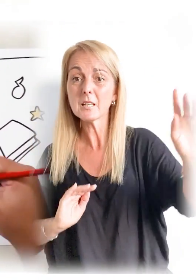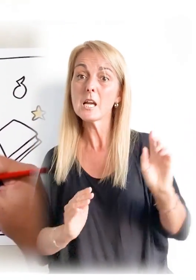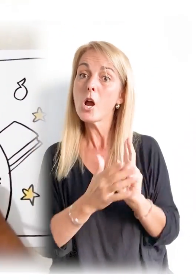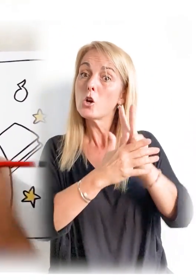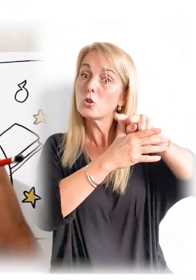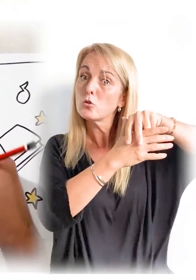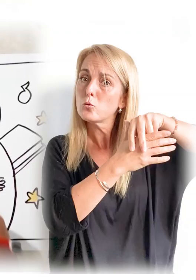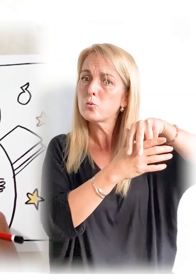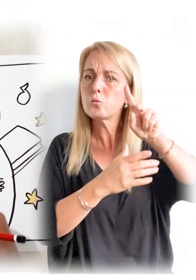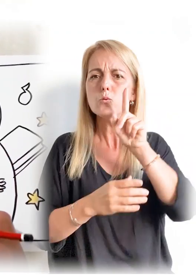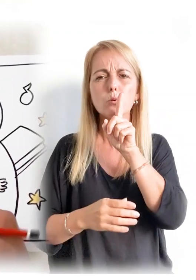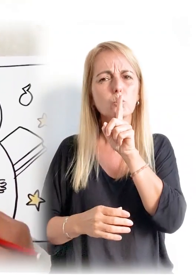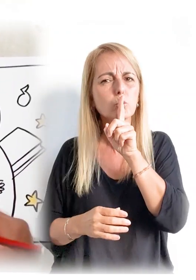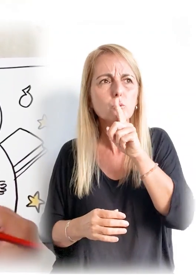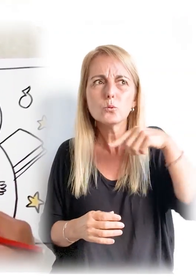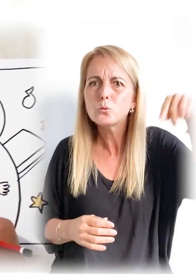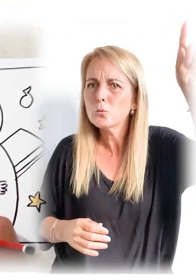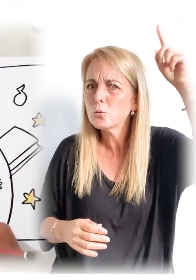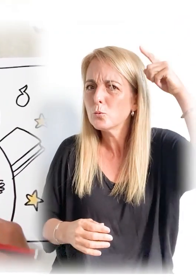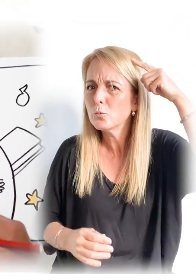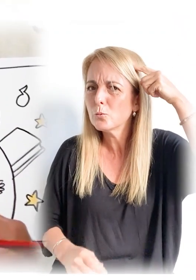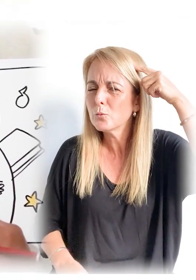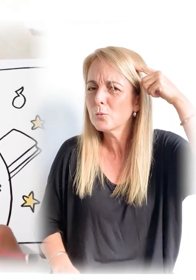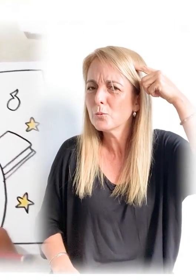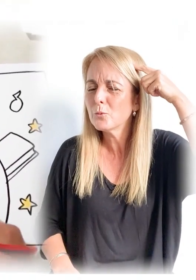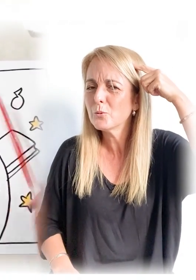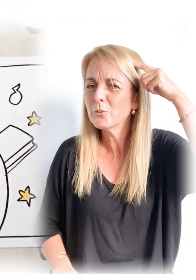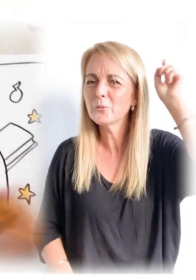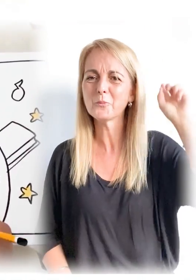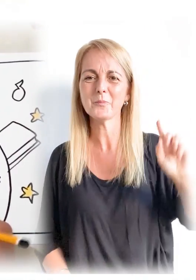y en silencio siento y pienso.